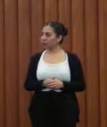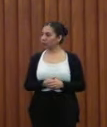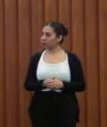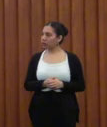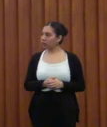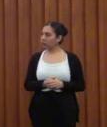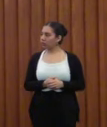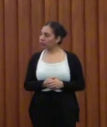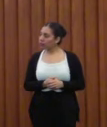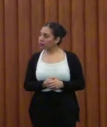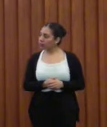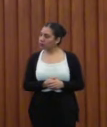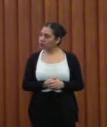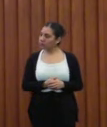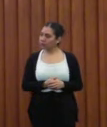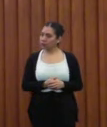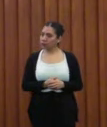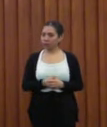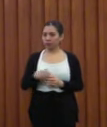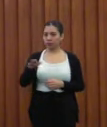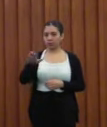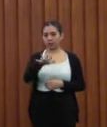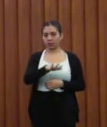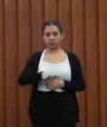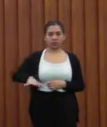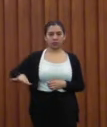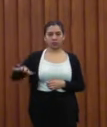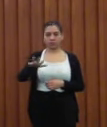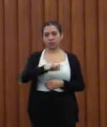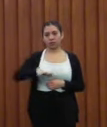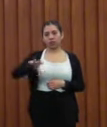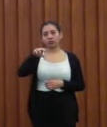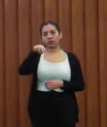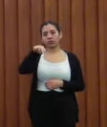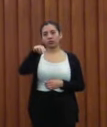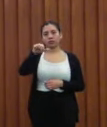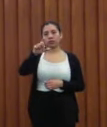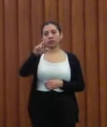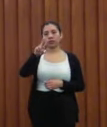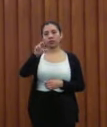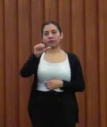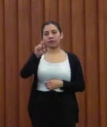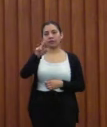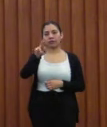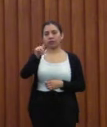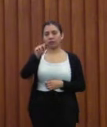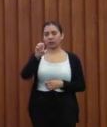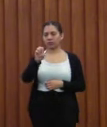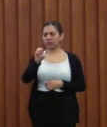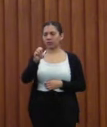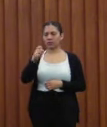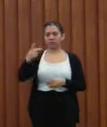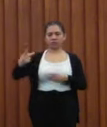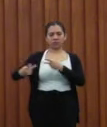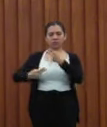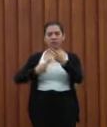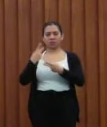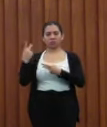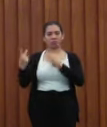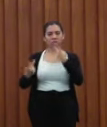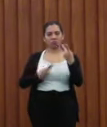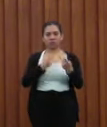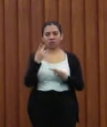bueno, ahorita no recuerdo, perdón, La Narvarte, en la colonia Narvarte, y me preguntaban de Honduras que si era